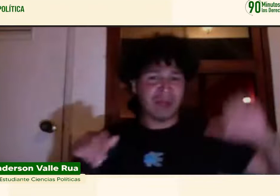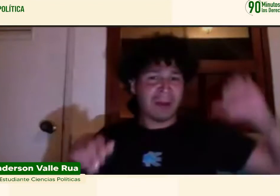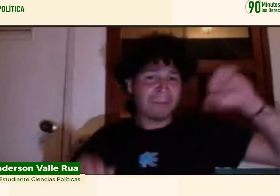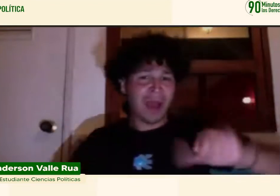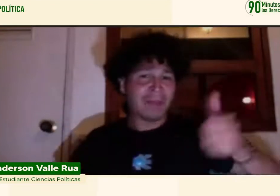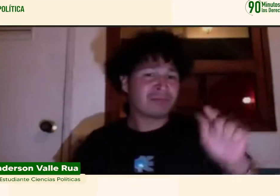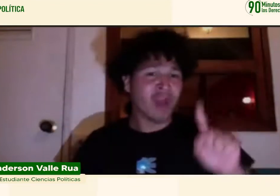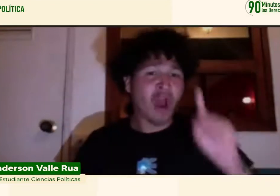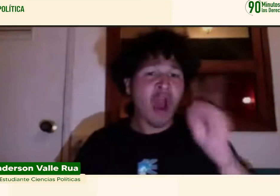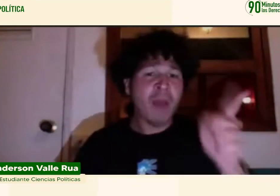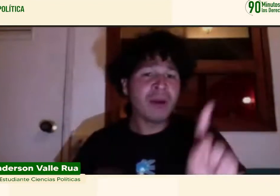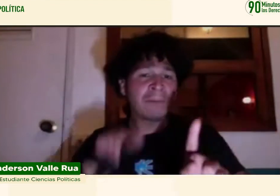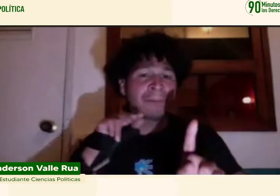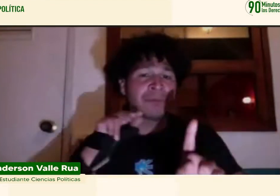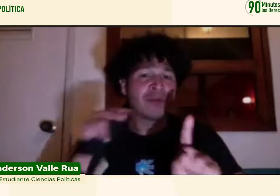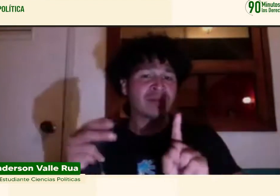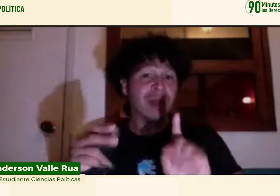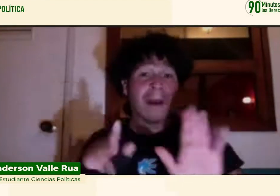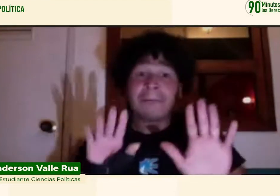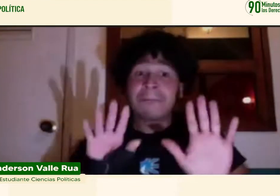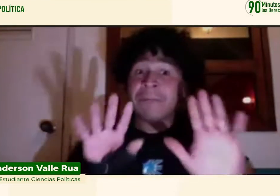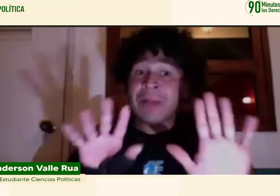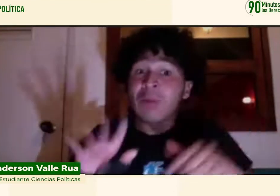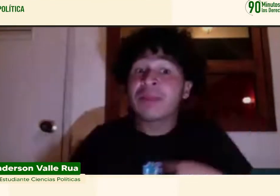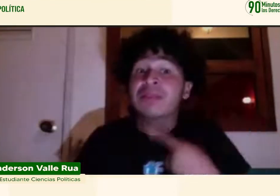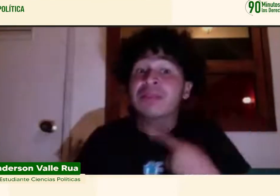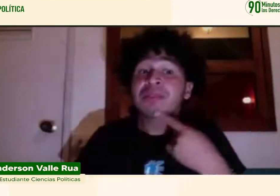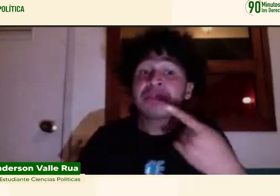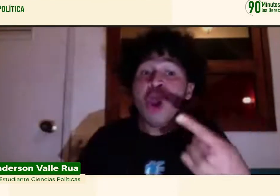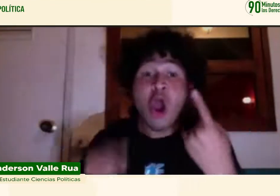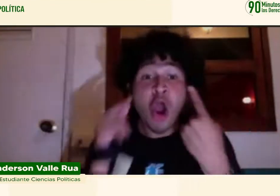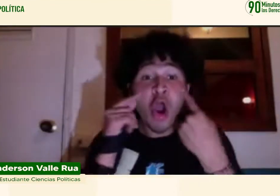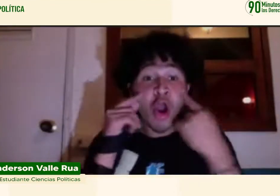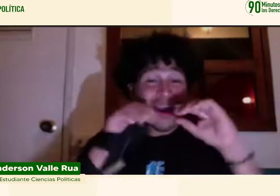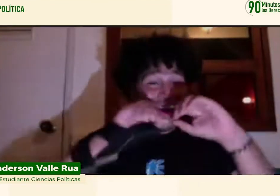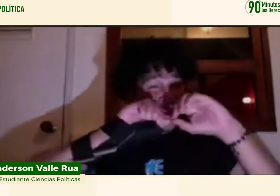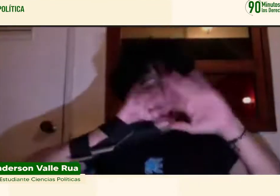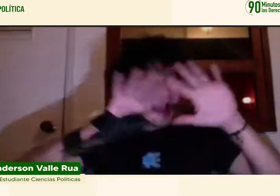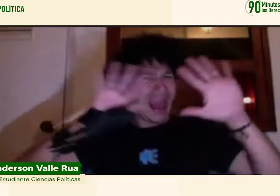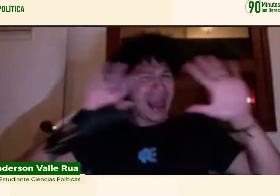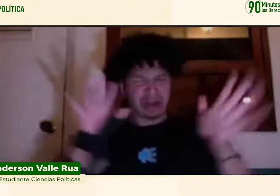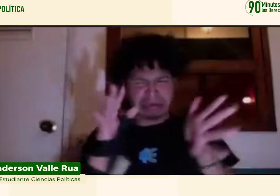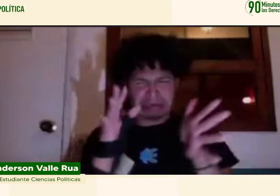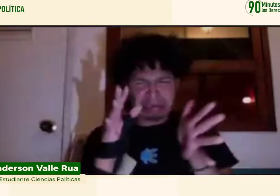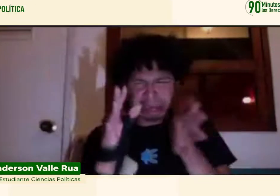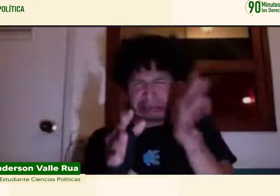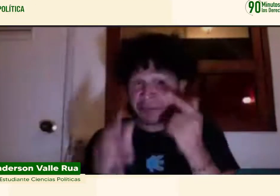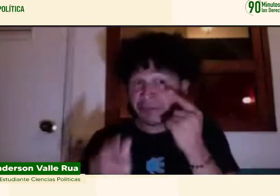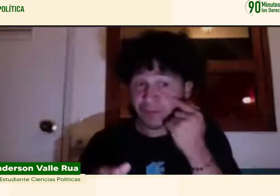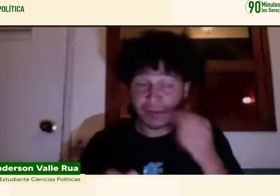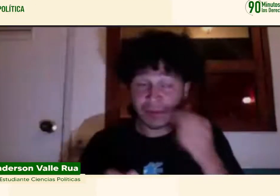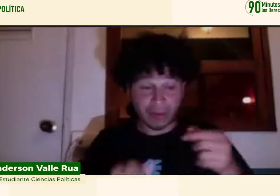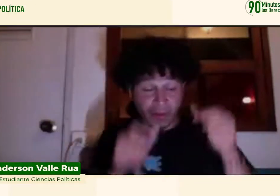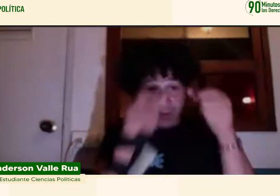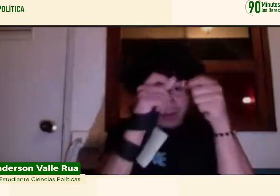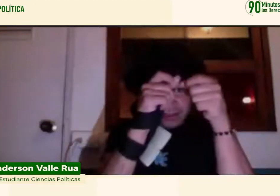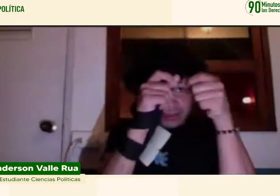en uno en otra ciudad de acuerdo con relación a esto de nuevo entonces es muy importante que reciclará y quiero